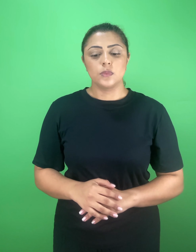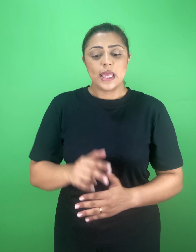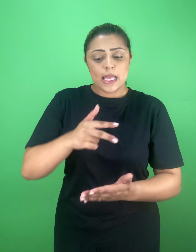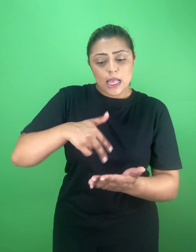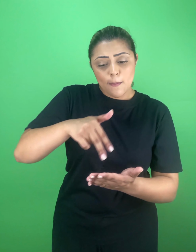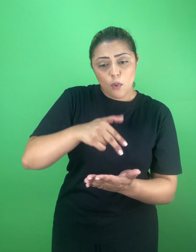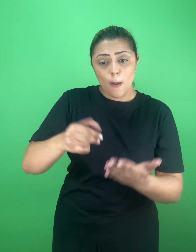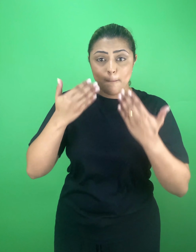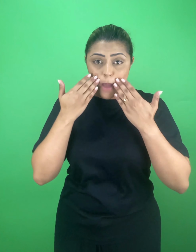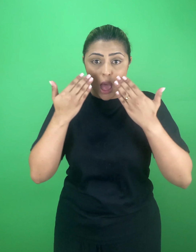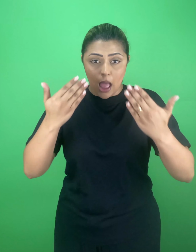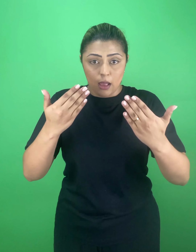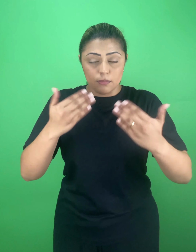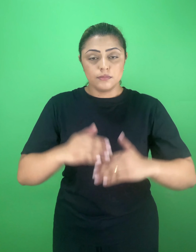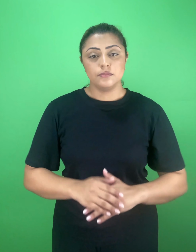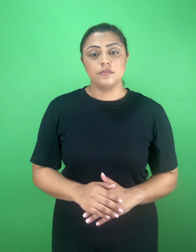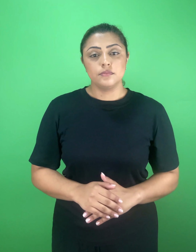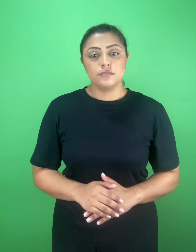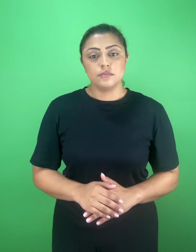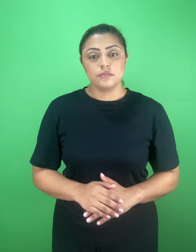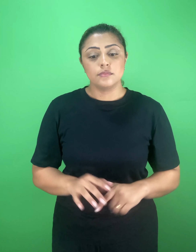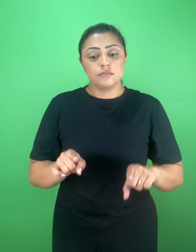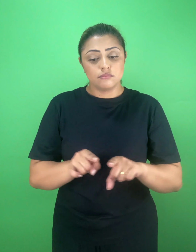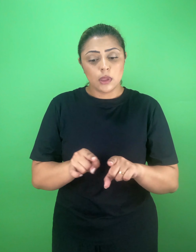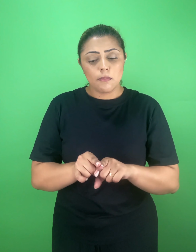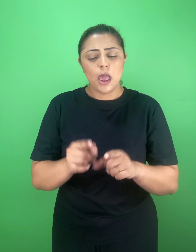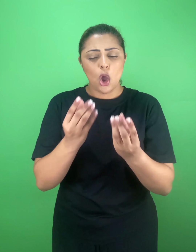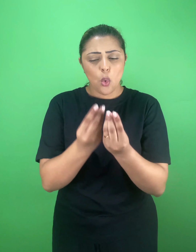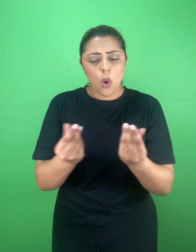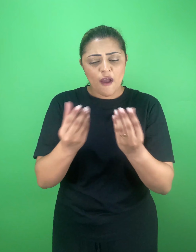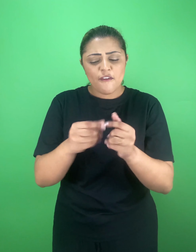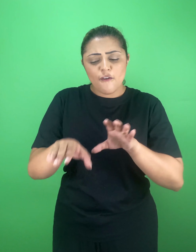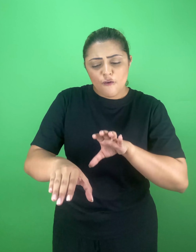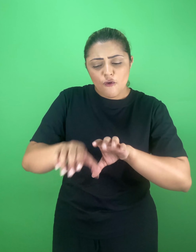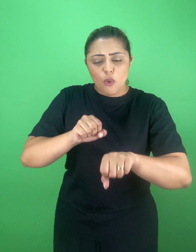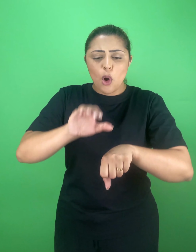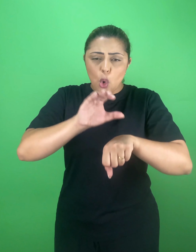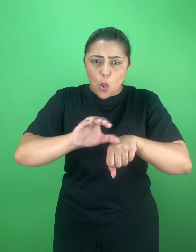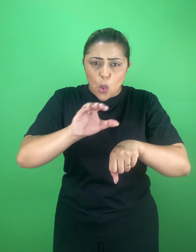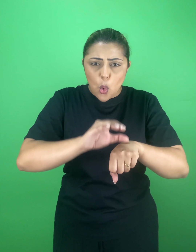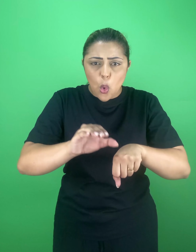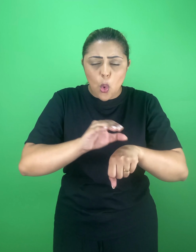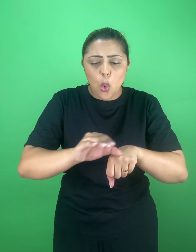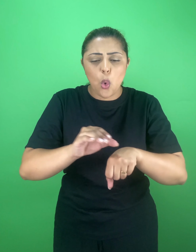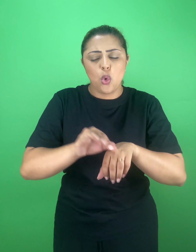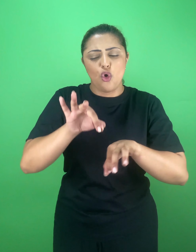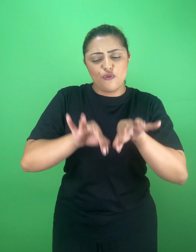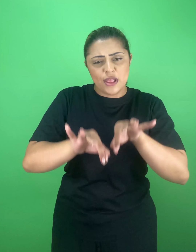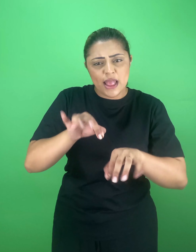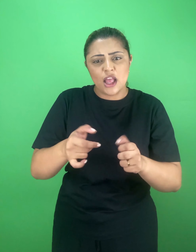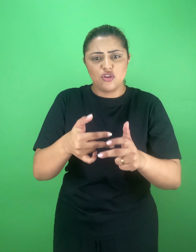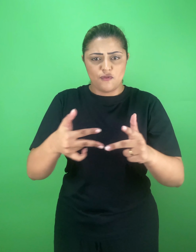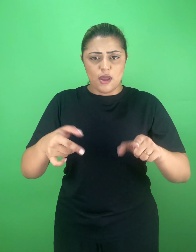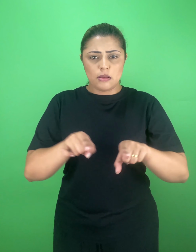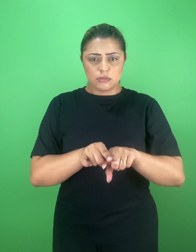2. Ações de qualificação, formação, tais como realização de oficinas, cursos, ações